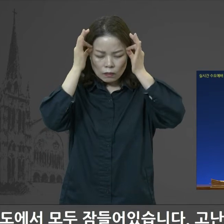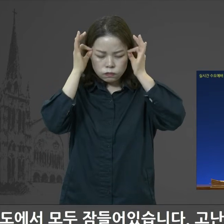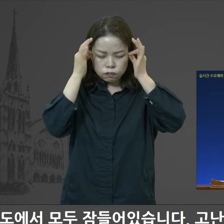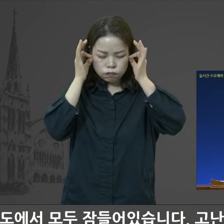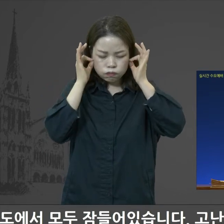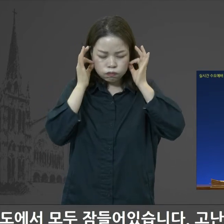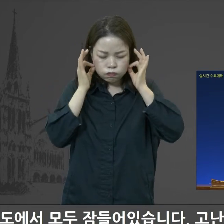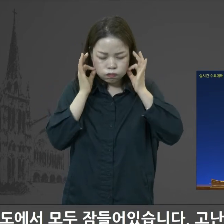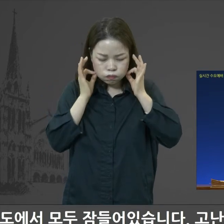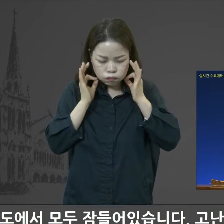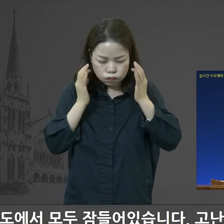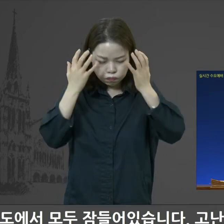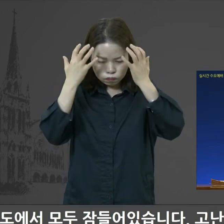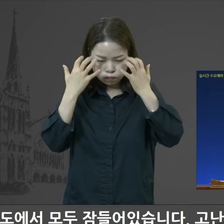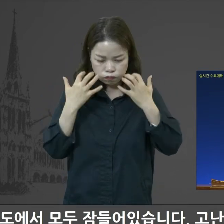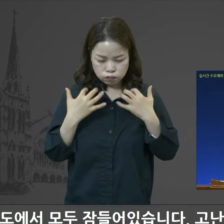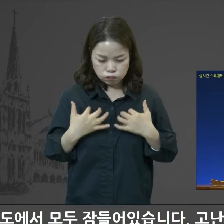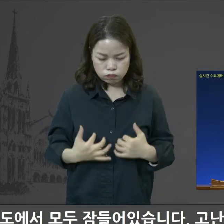계셨던 것입니다.